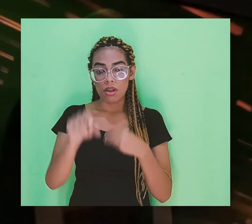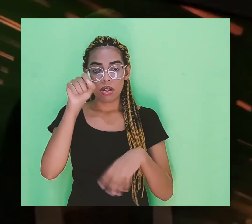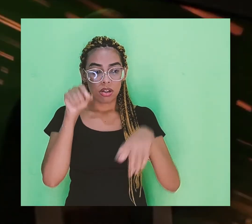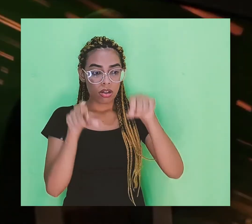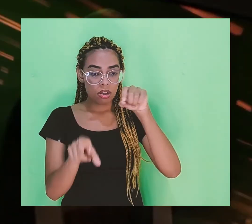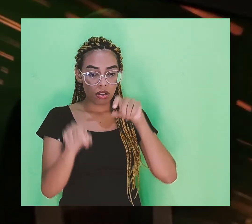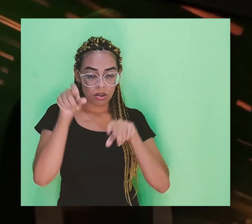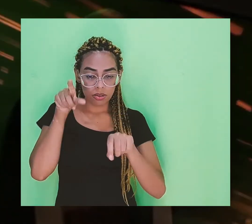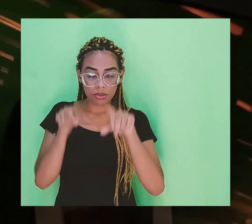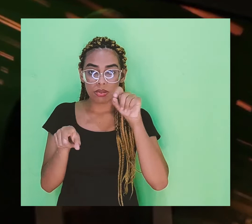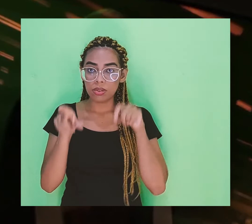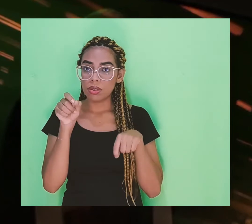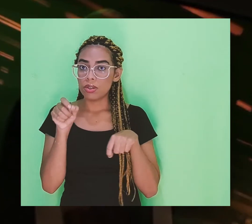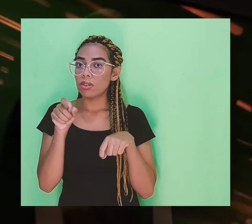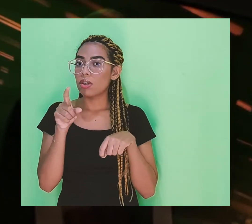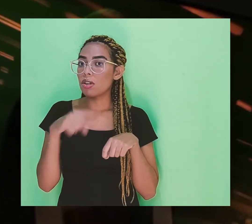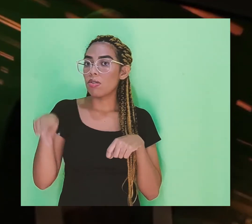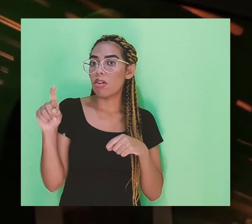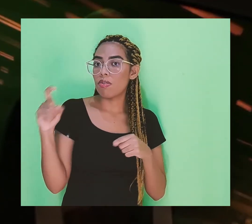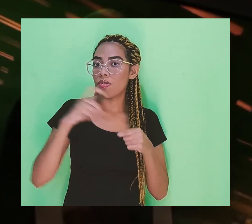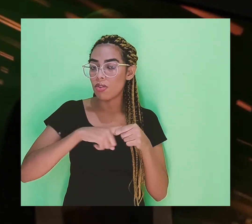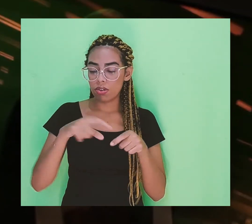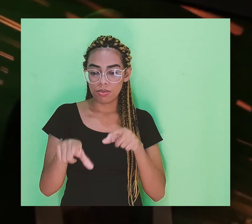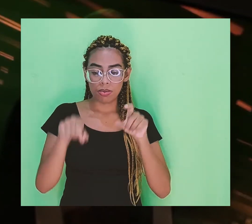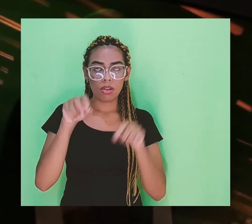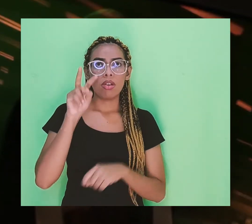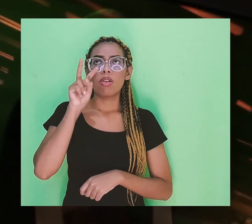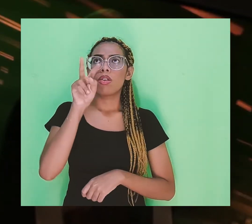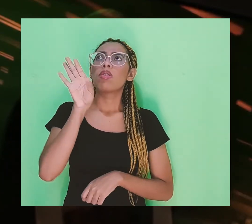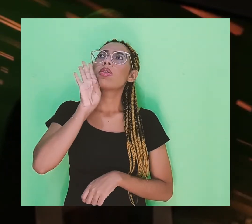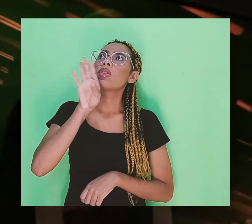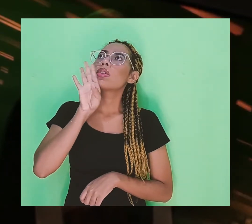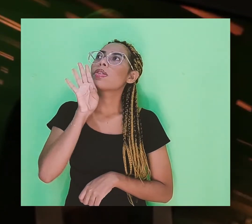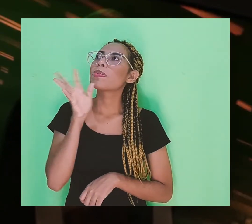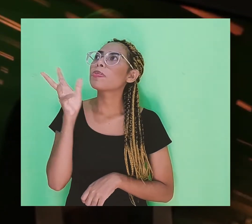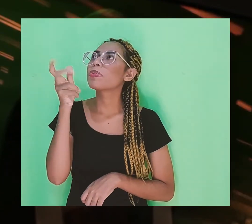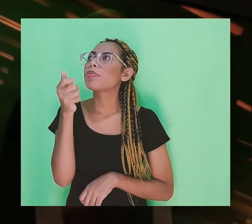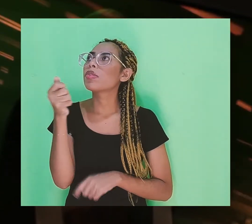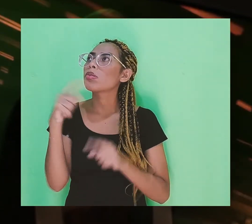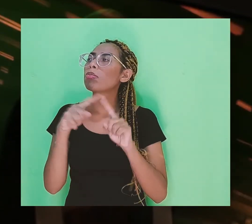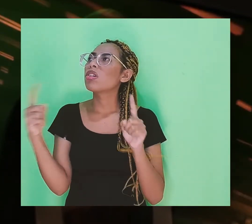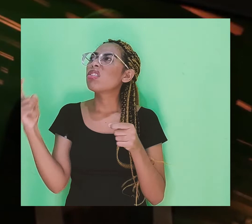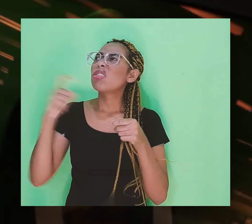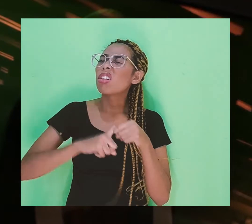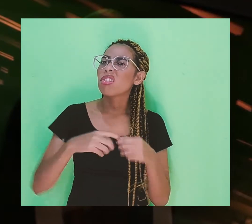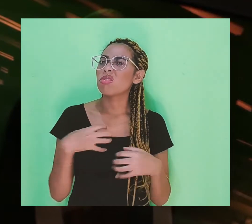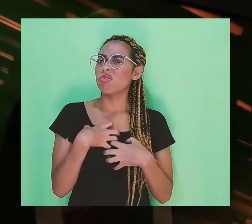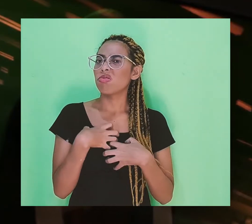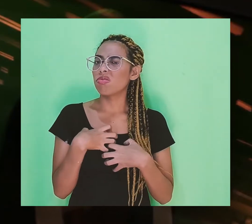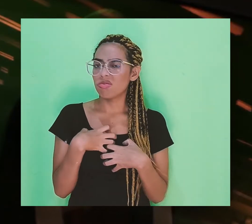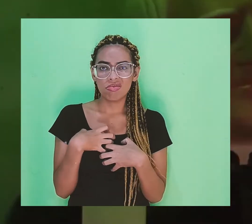vivenciou. E quando ela vai lá e resgata aquela memória que ela vê, ela, nossa, era tão incrível. Só que ela volta naquele